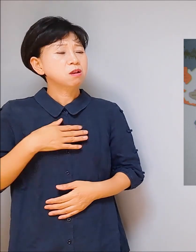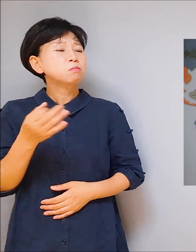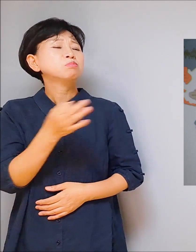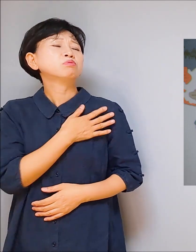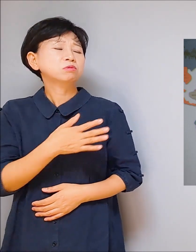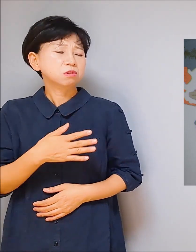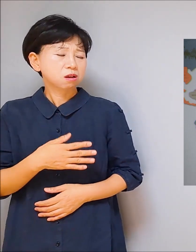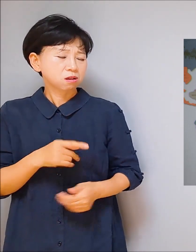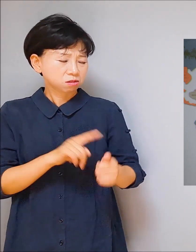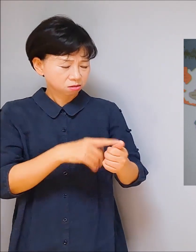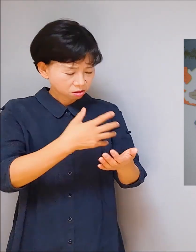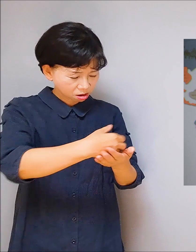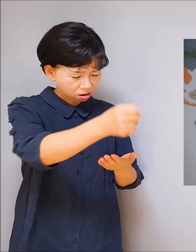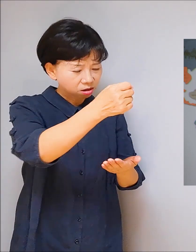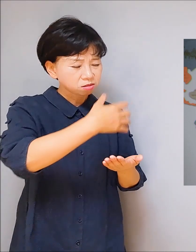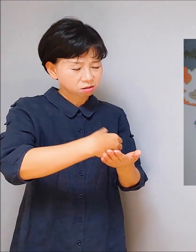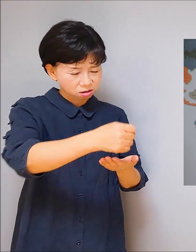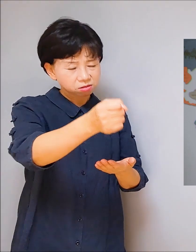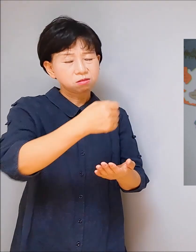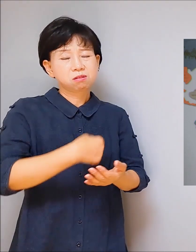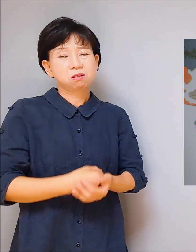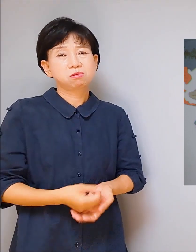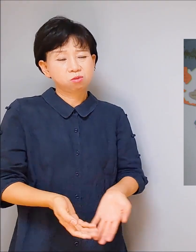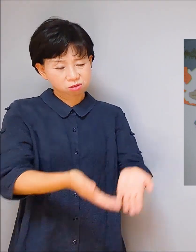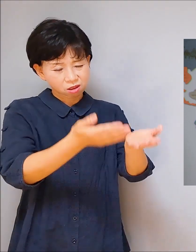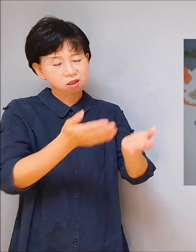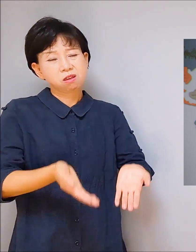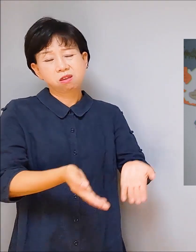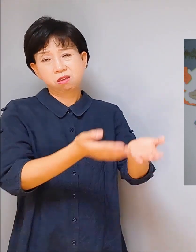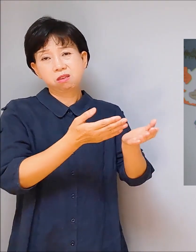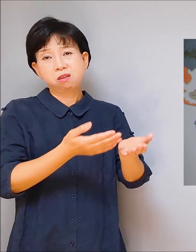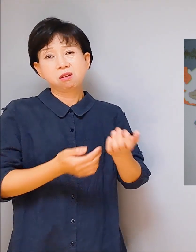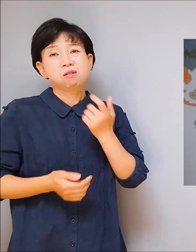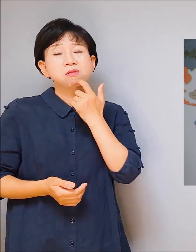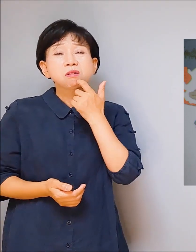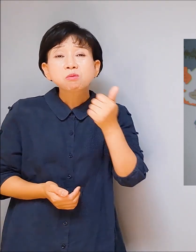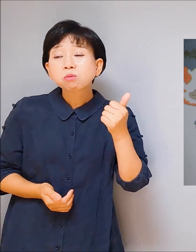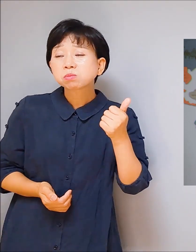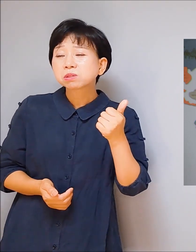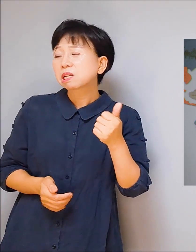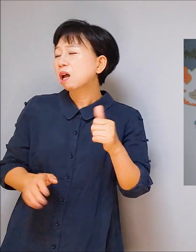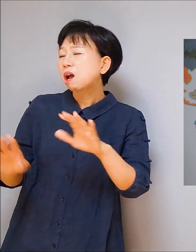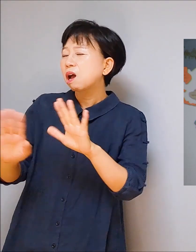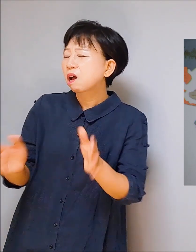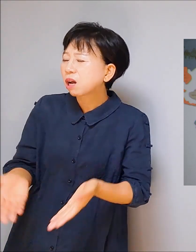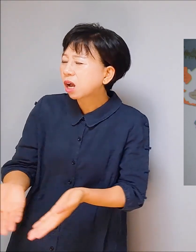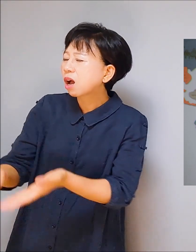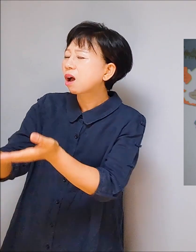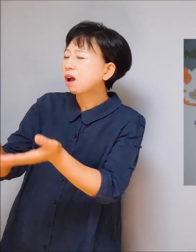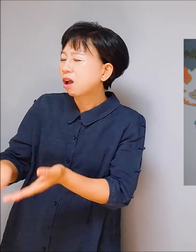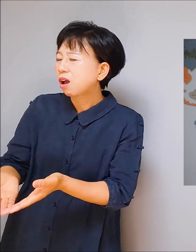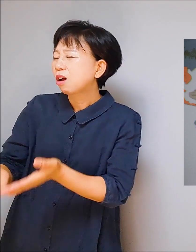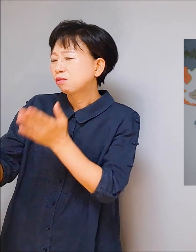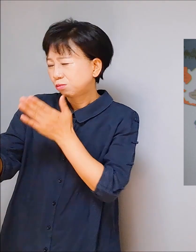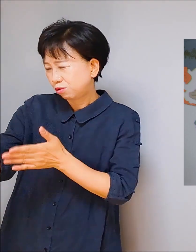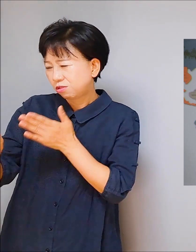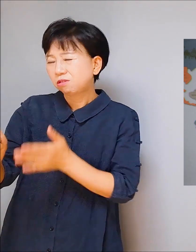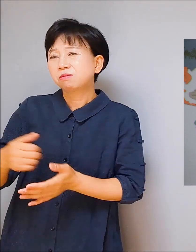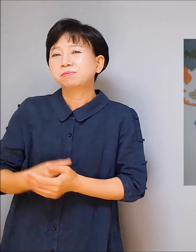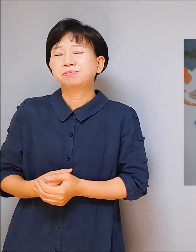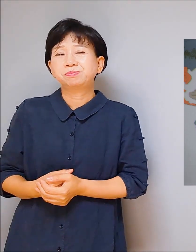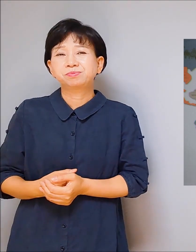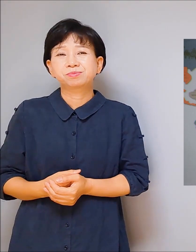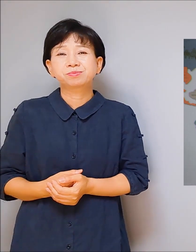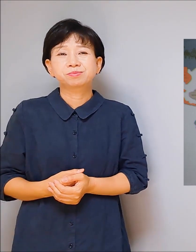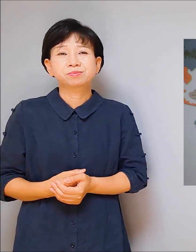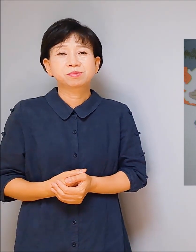돼. 너 다 가져. 야곱은 또 한사코 받으라고 강권합니다.